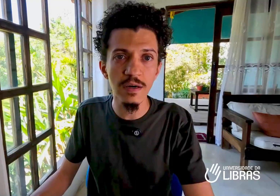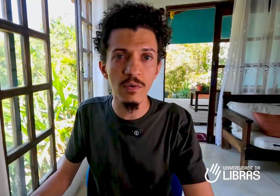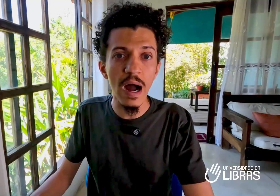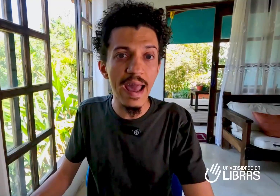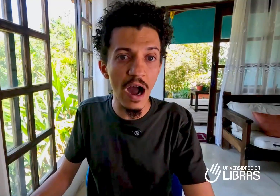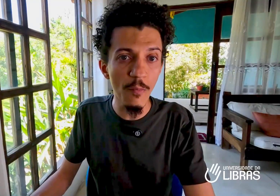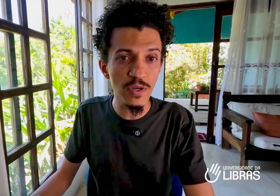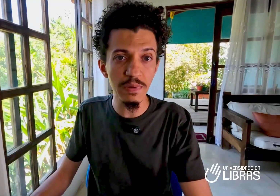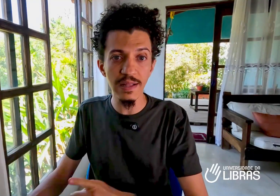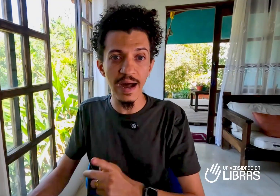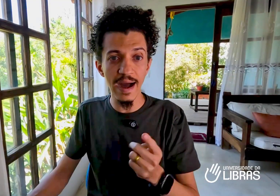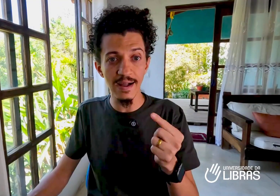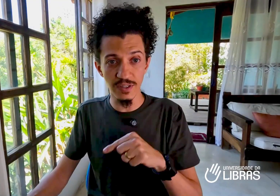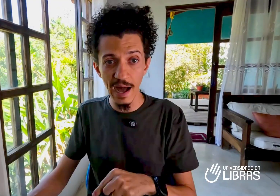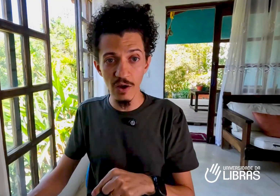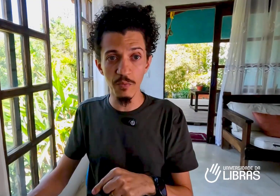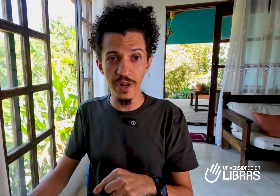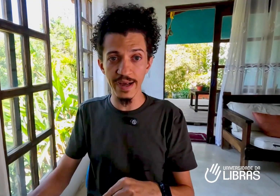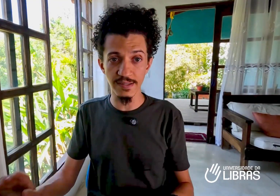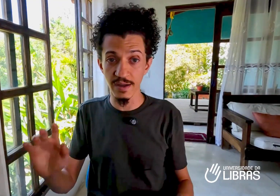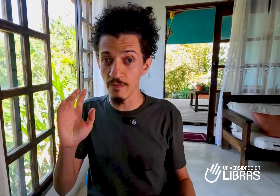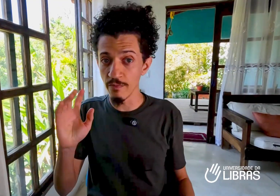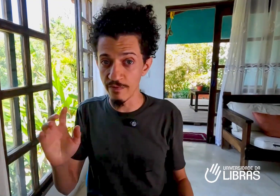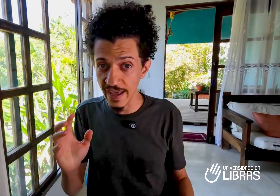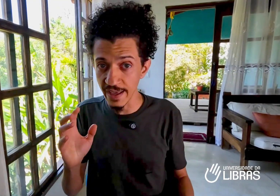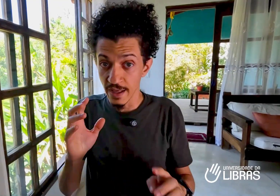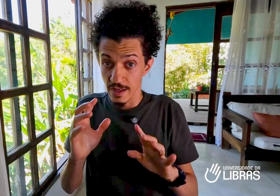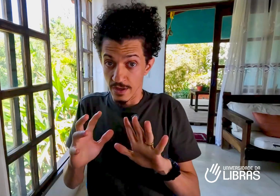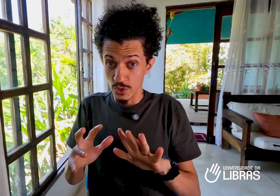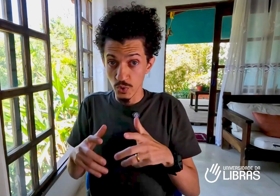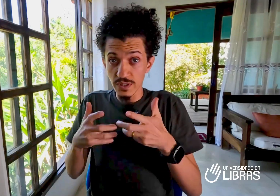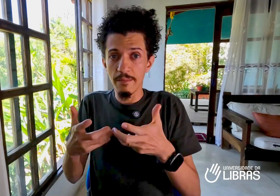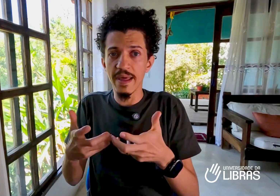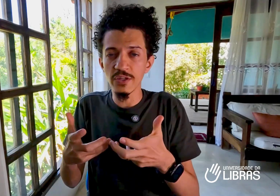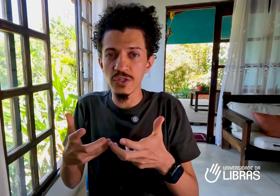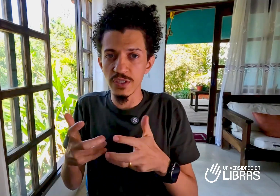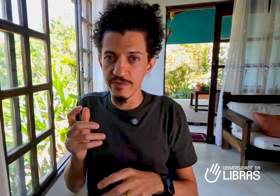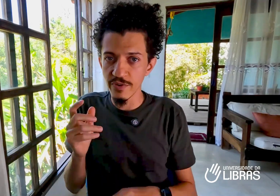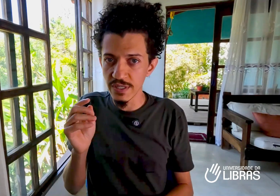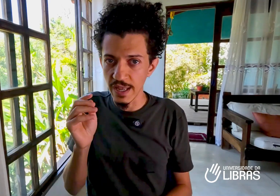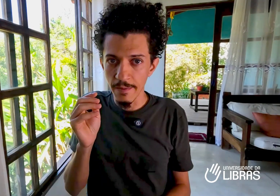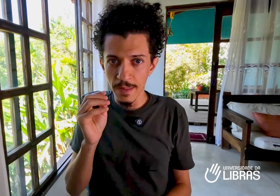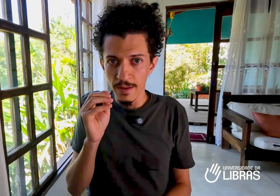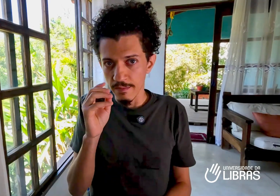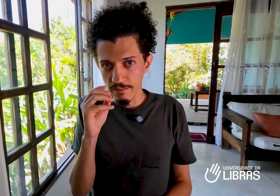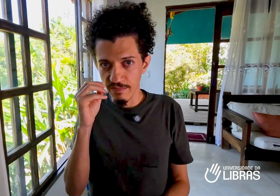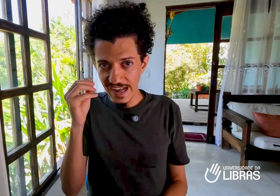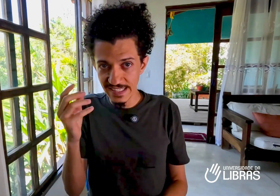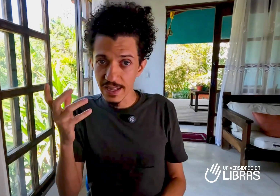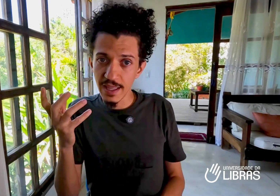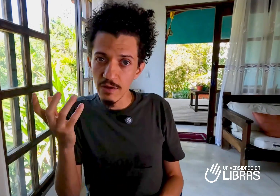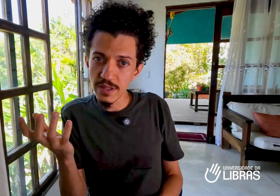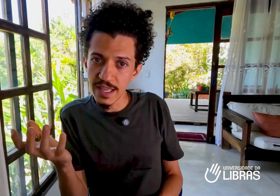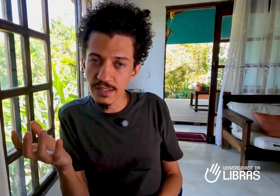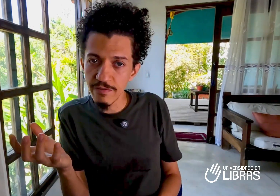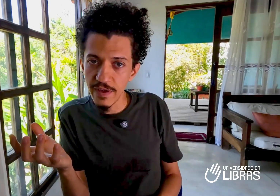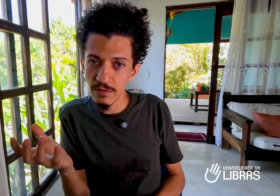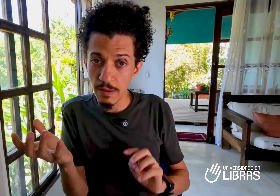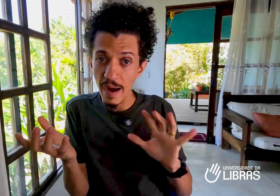a real possibilidade da comunicação vem justamente de você fazer aquilo que tem que ser feito e parar